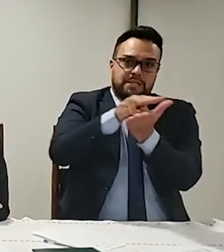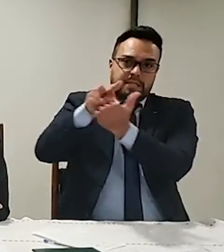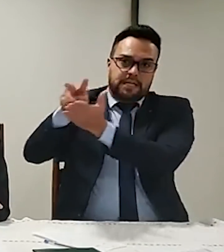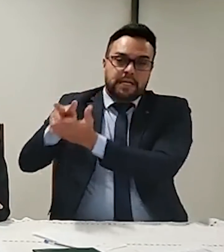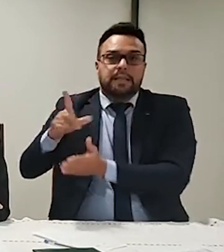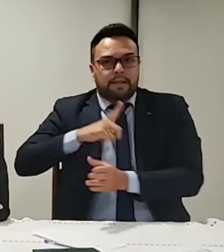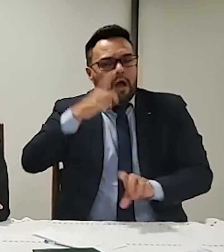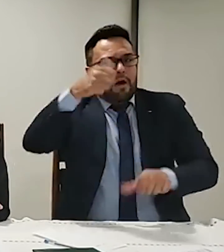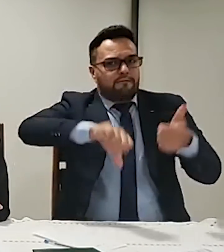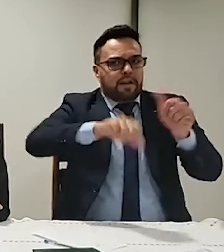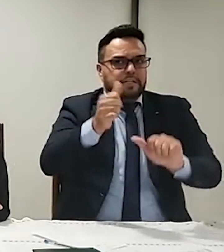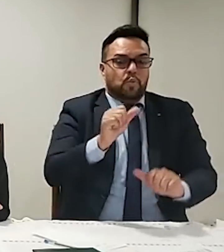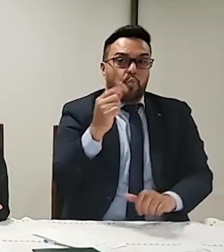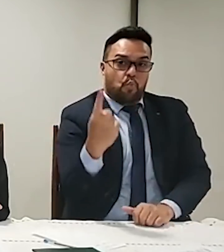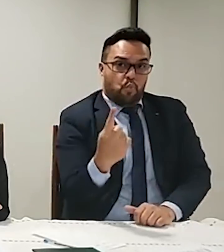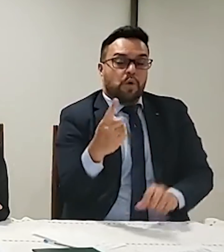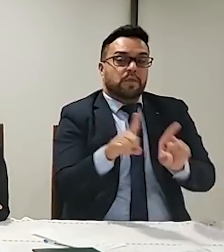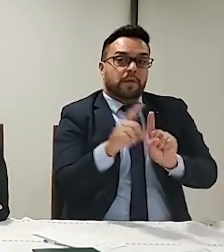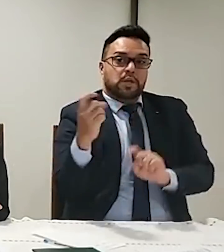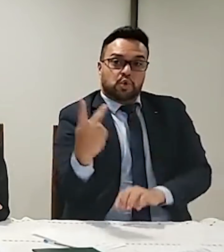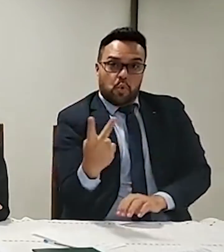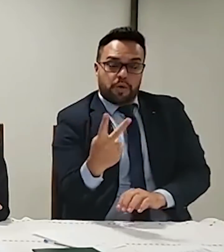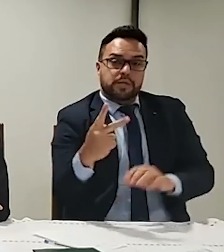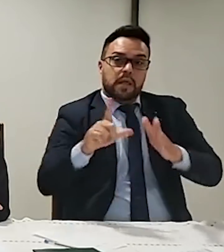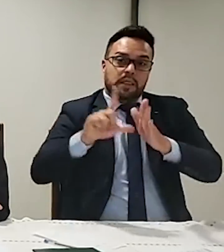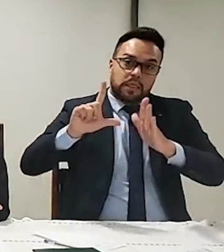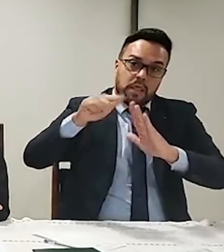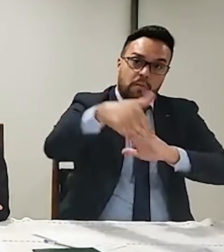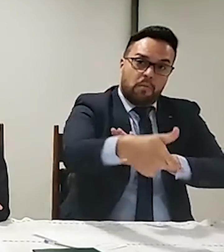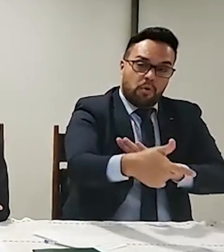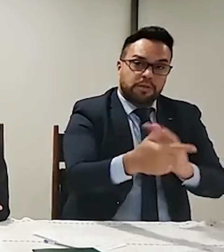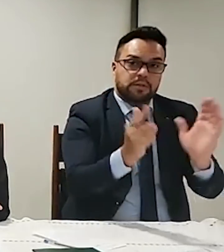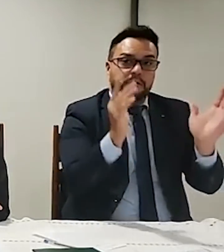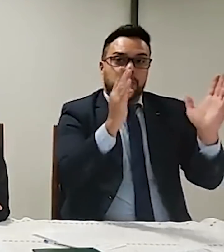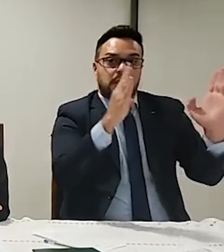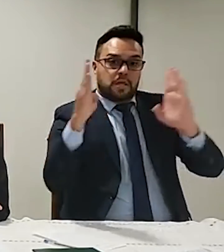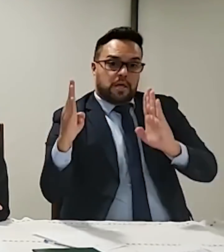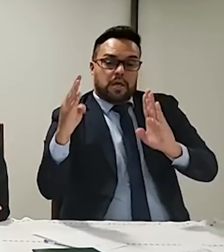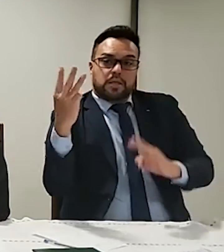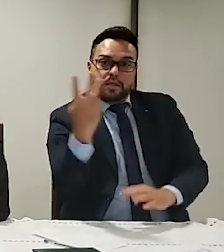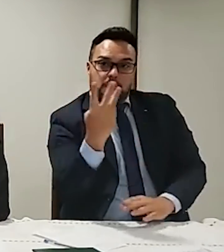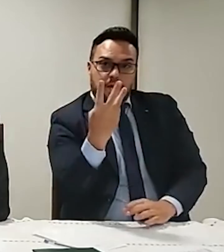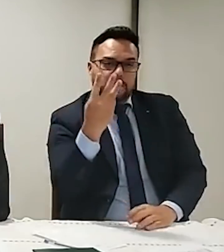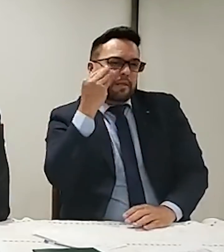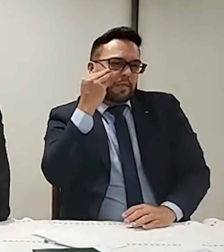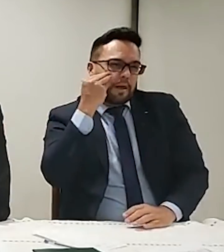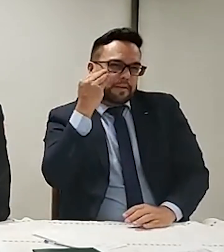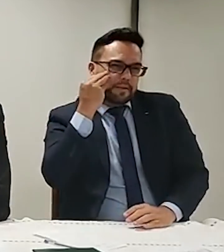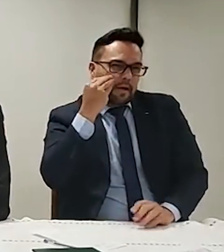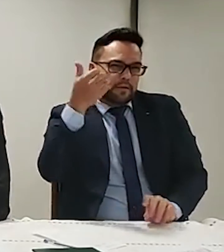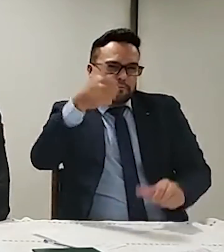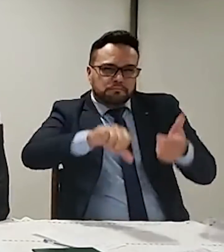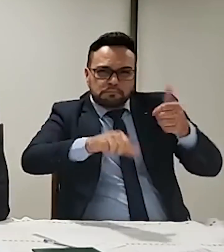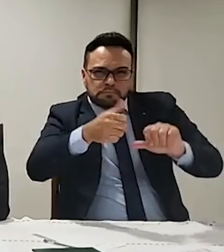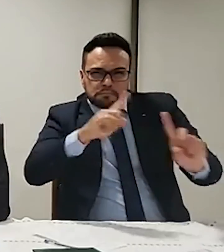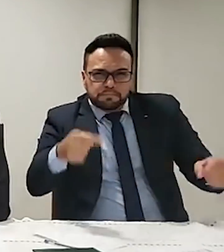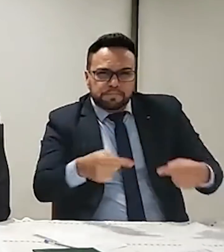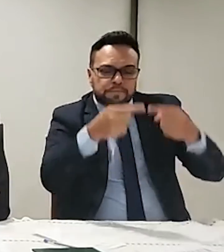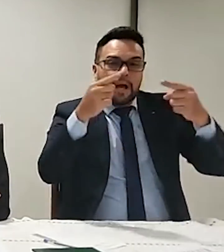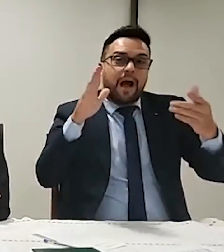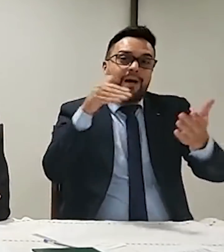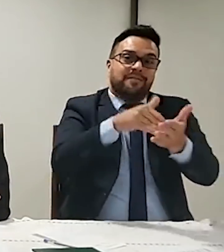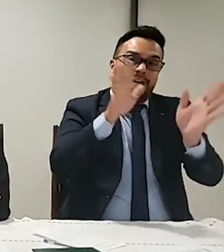se presta a segurança da vacina e logo depois então a fase 3 para testar a eficiência da vacina é nossa ideia que até o final do ano